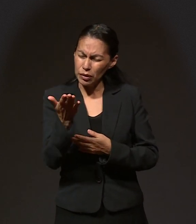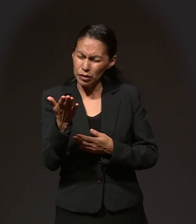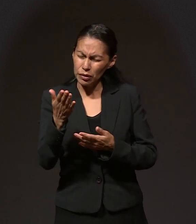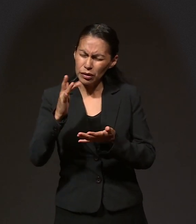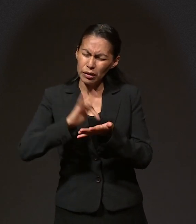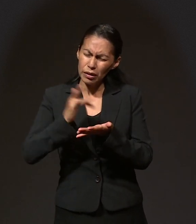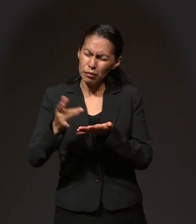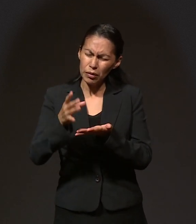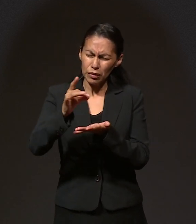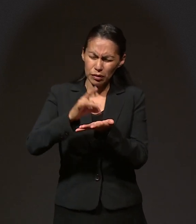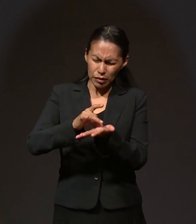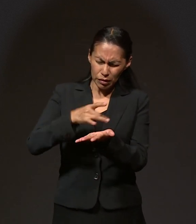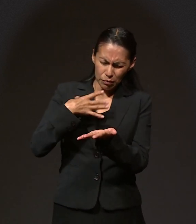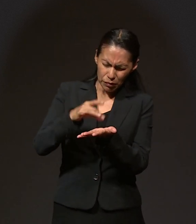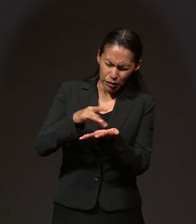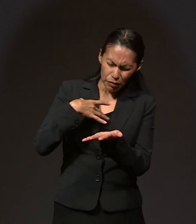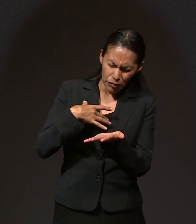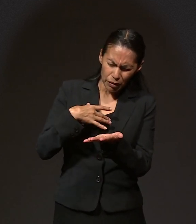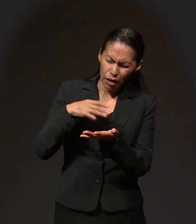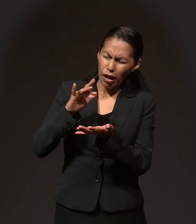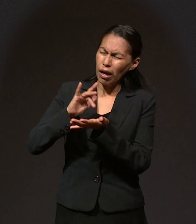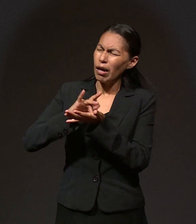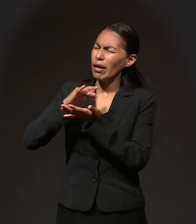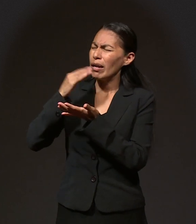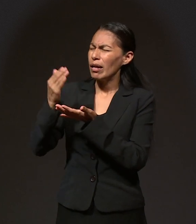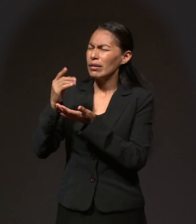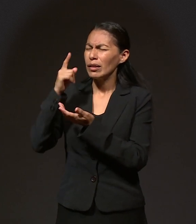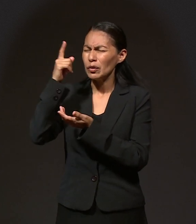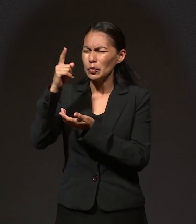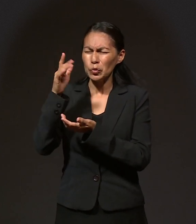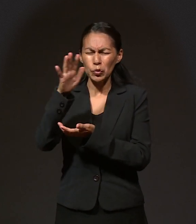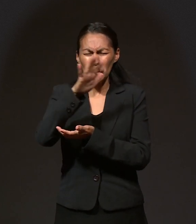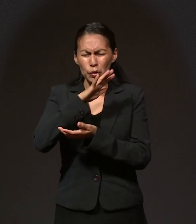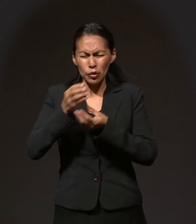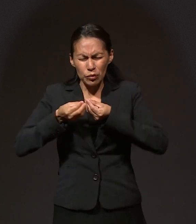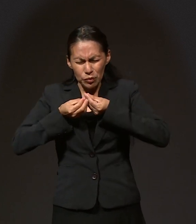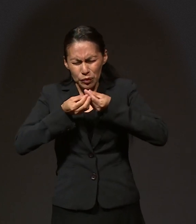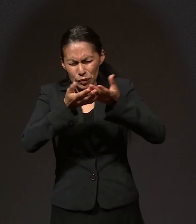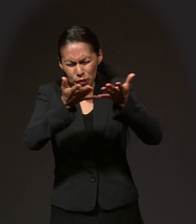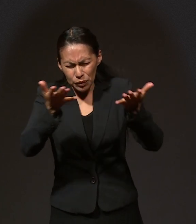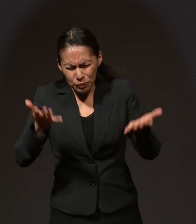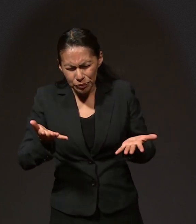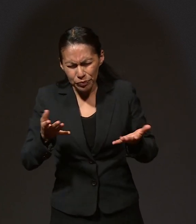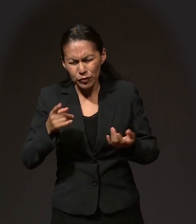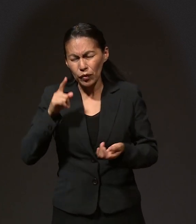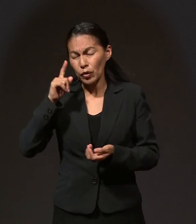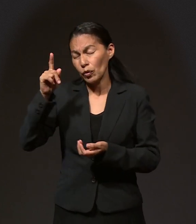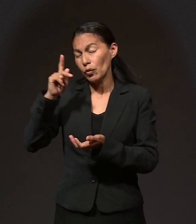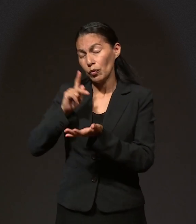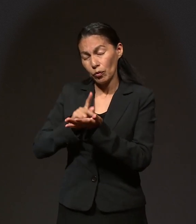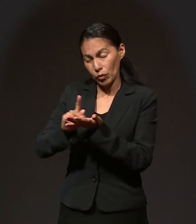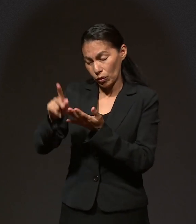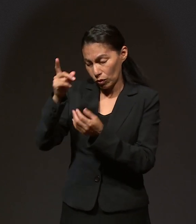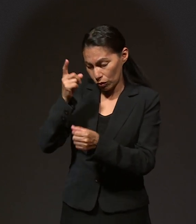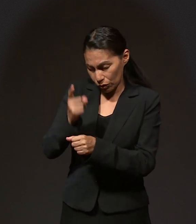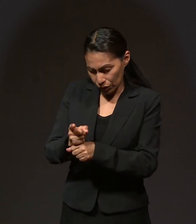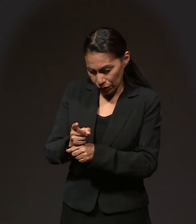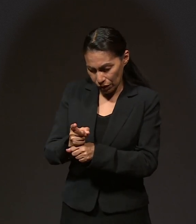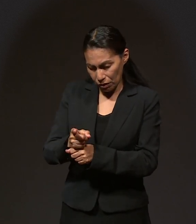peticiones. Y gracias por hacer provisión para cada uno. Amén. Contesta de acuerdo a tu voluntad,